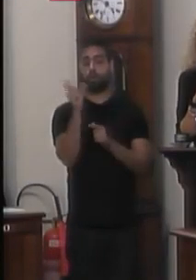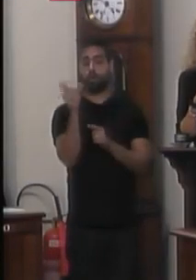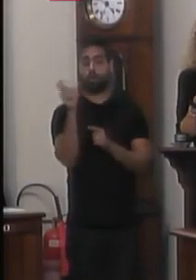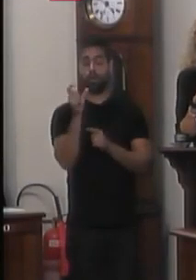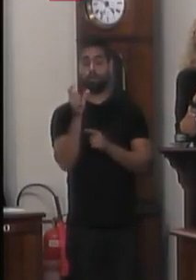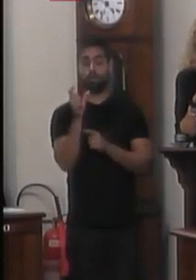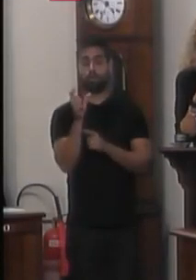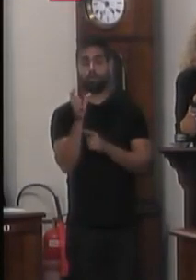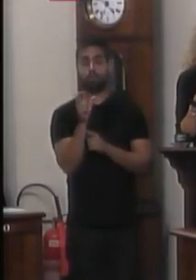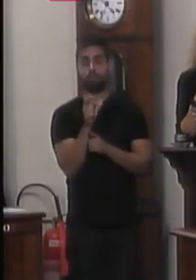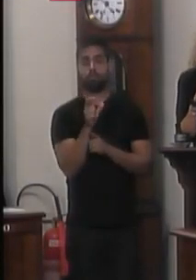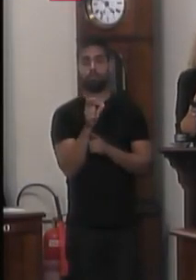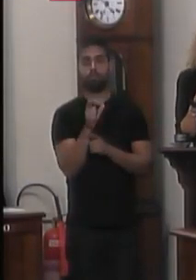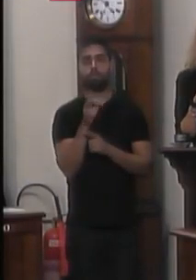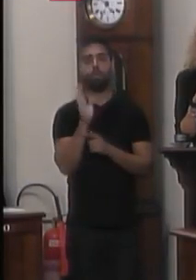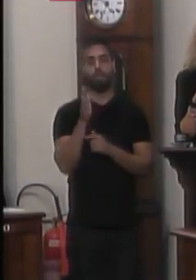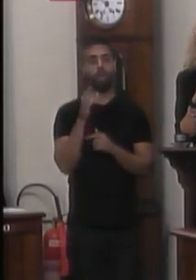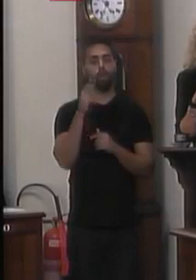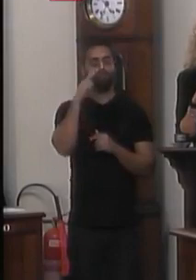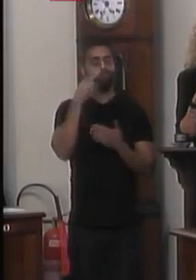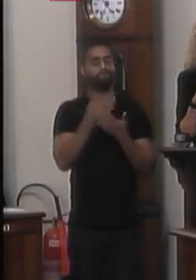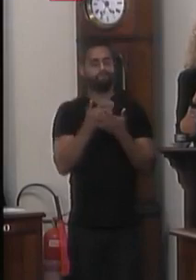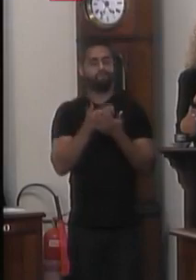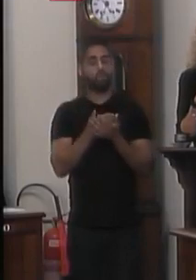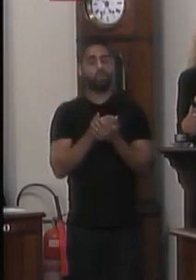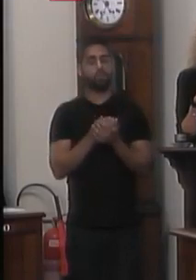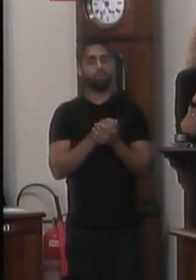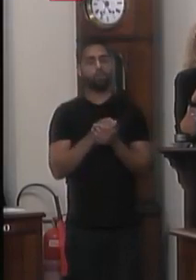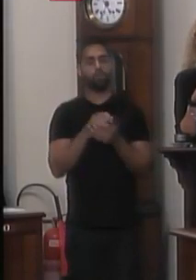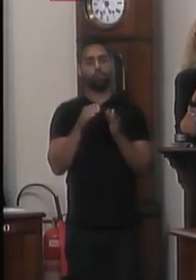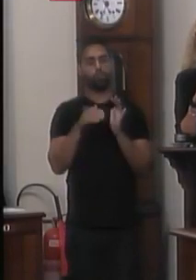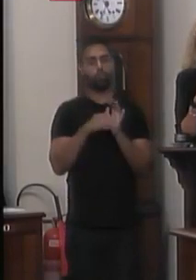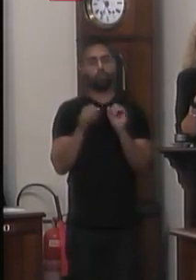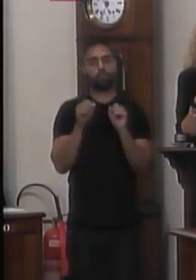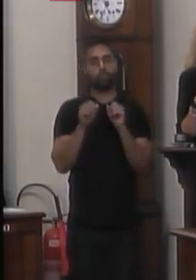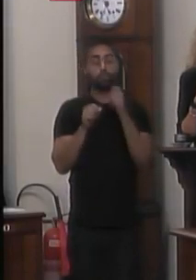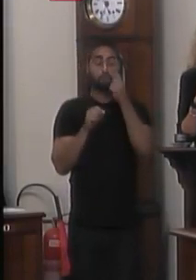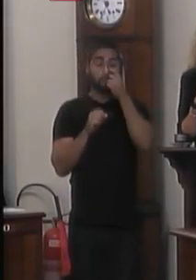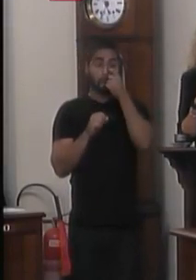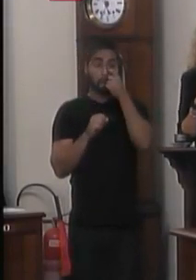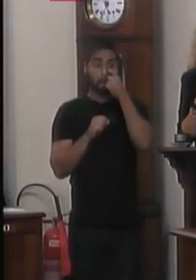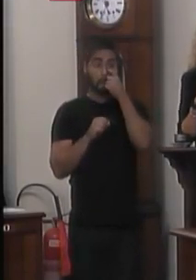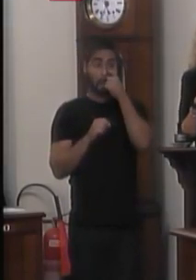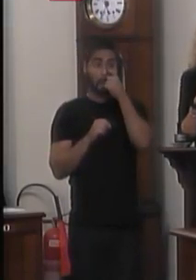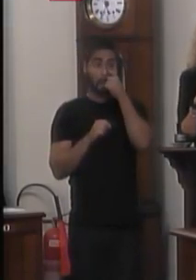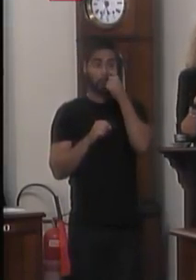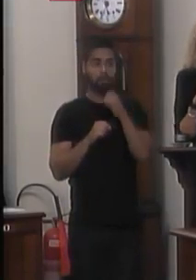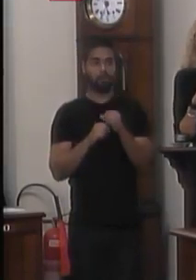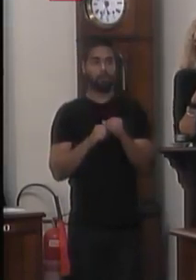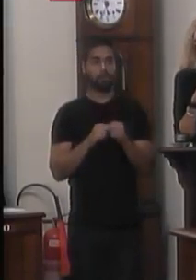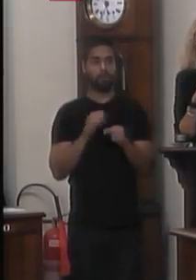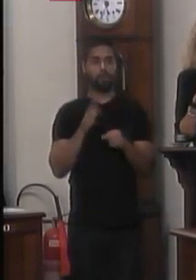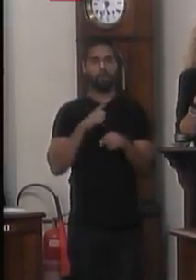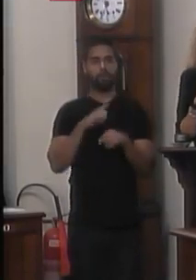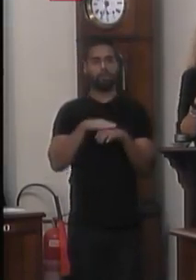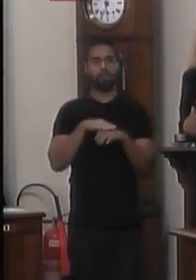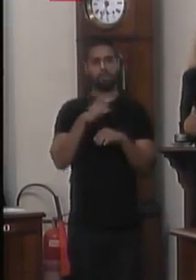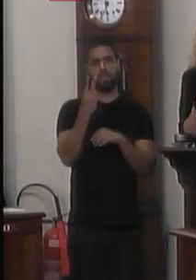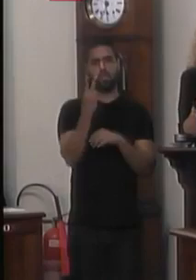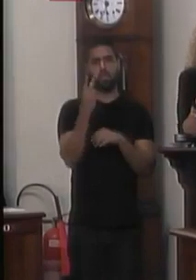uma das coisas que está no nosso plano de ação. Tá? Então, isso vai ser cobrado. Tem mais de 2 anos que a gente aprovamos